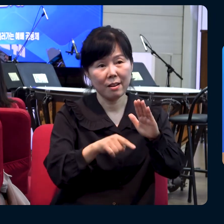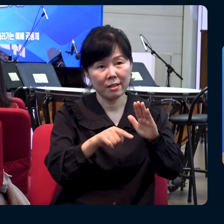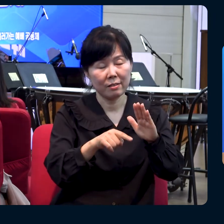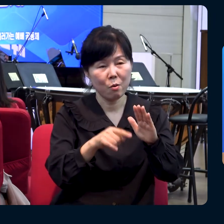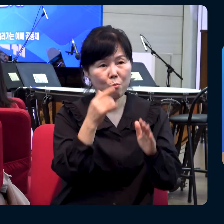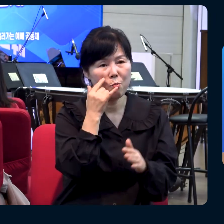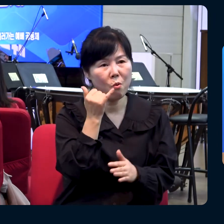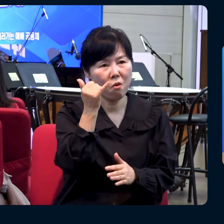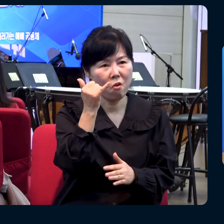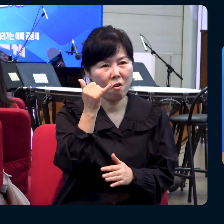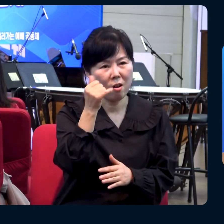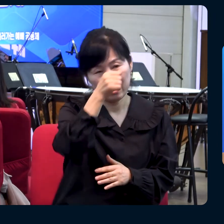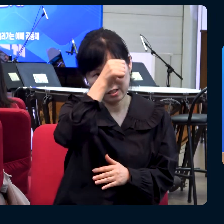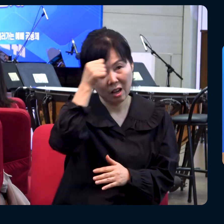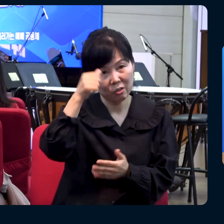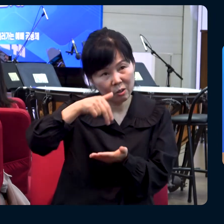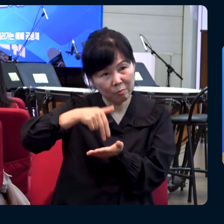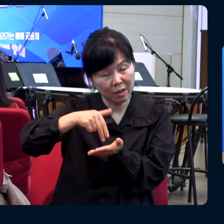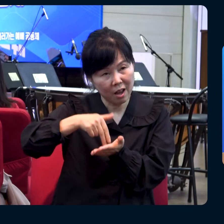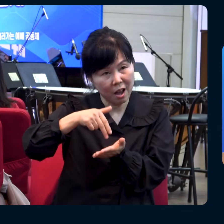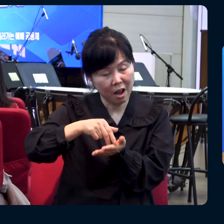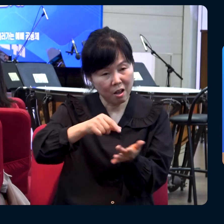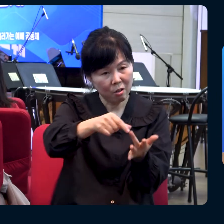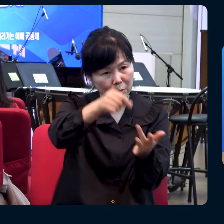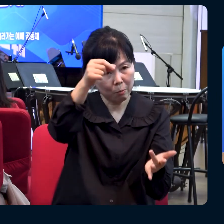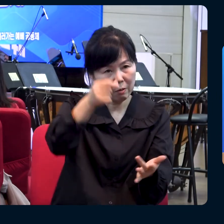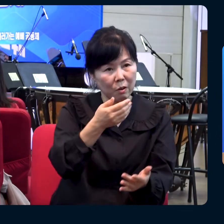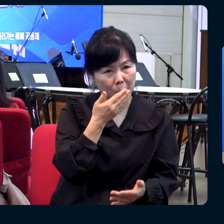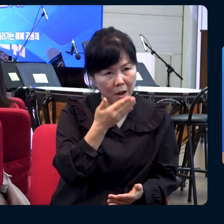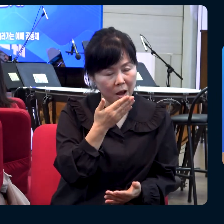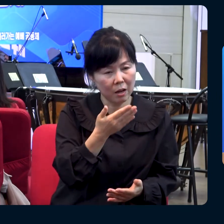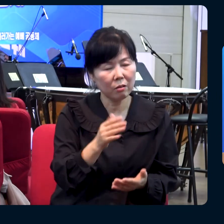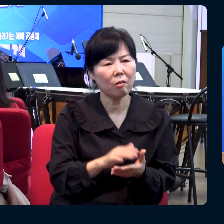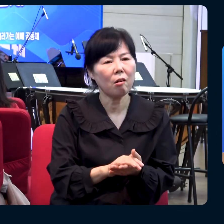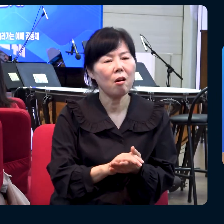가정에서도 인정받지 못하는 사람이 어디